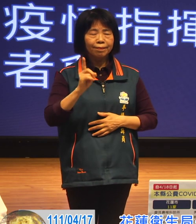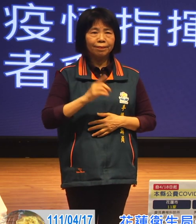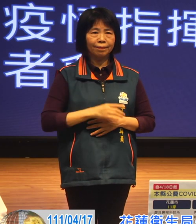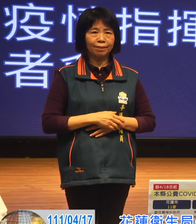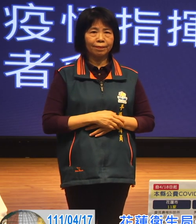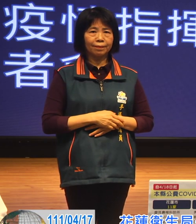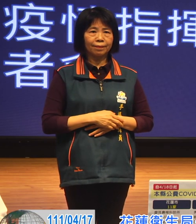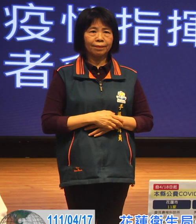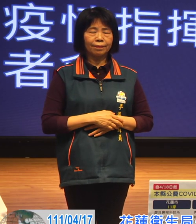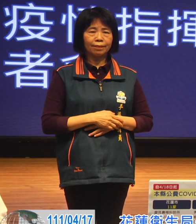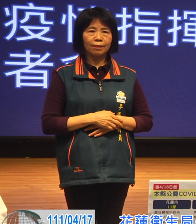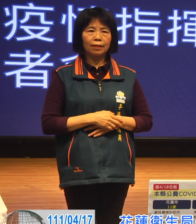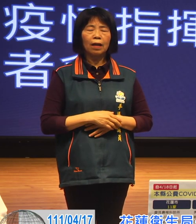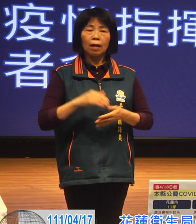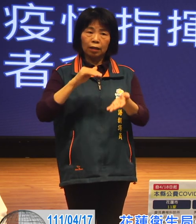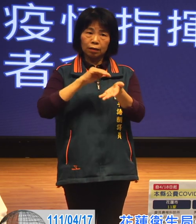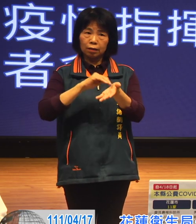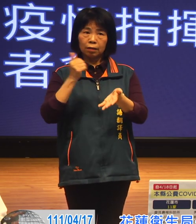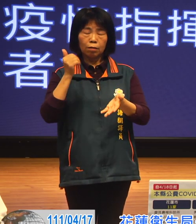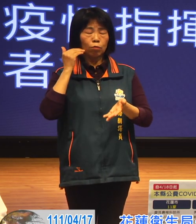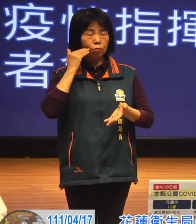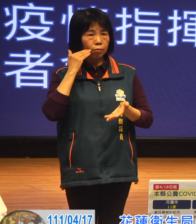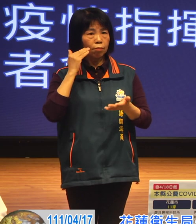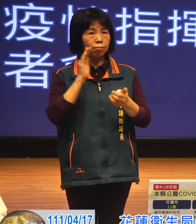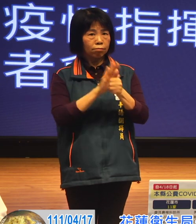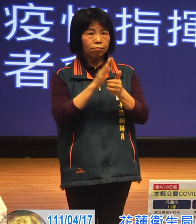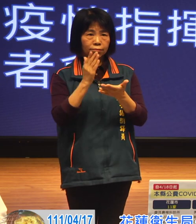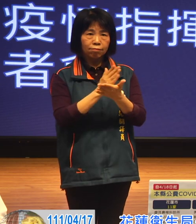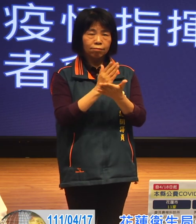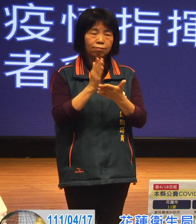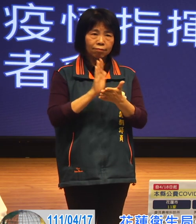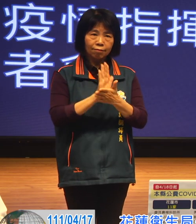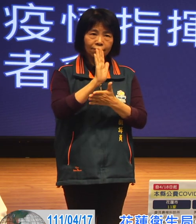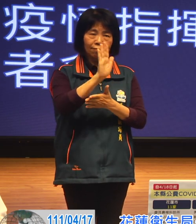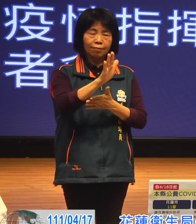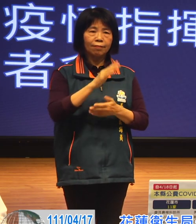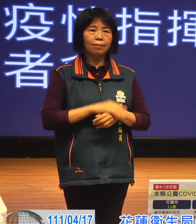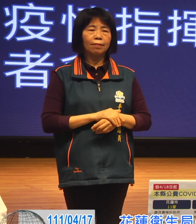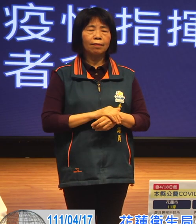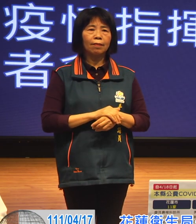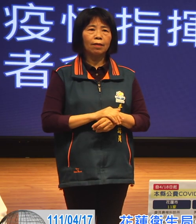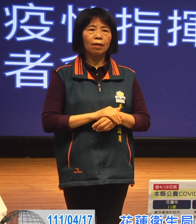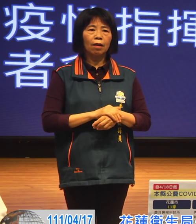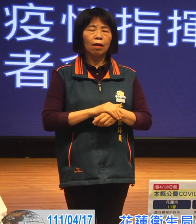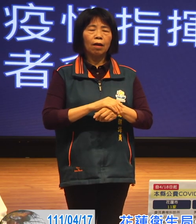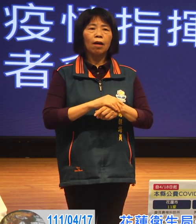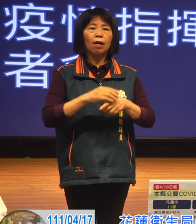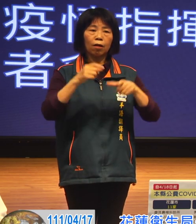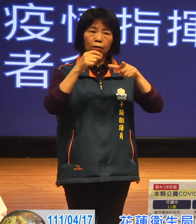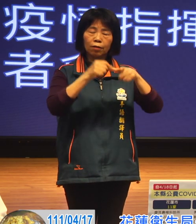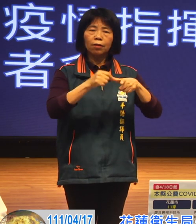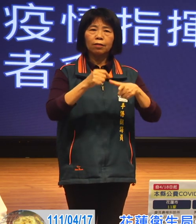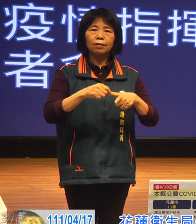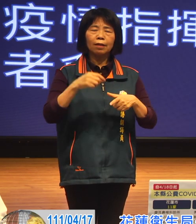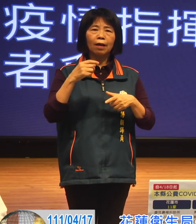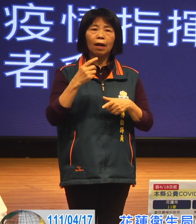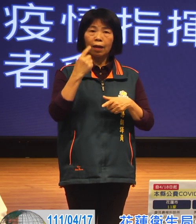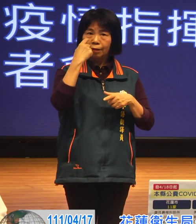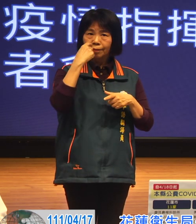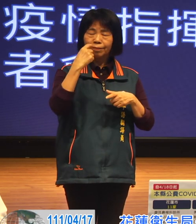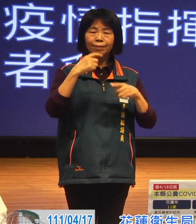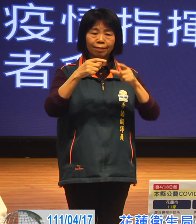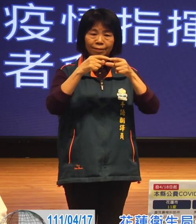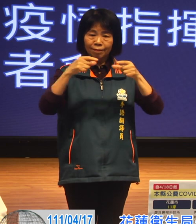个经过医师评估之后，可以领我们的免费的公用的快筛试剂记